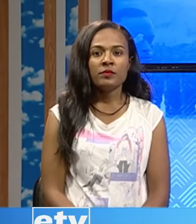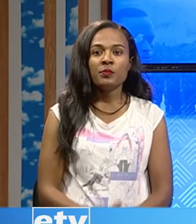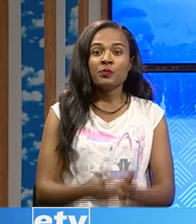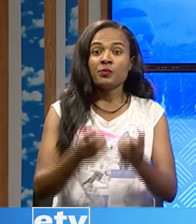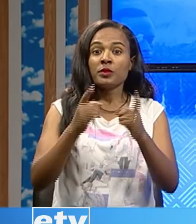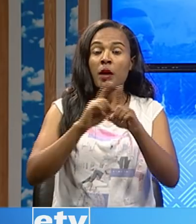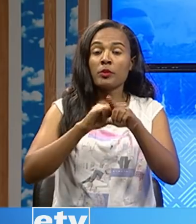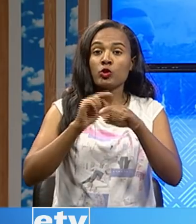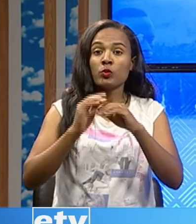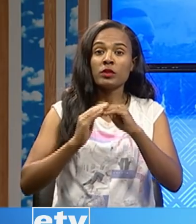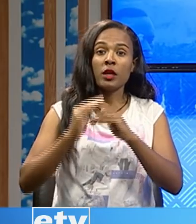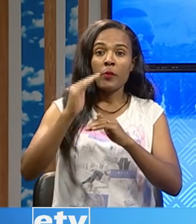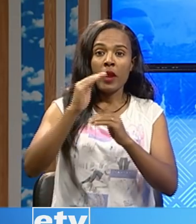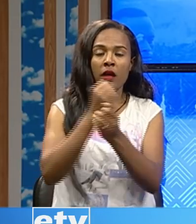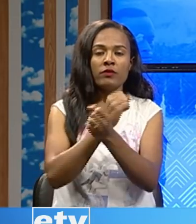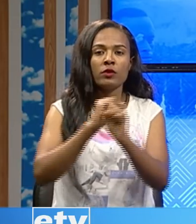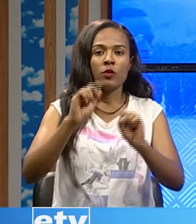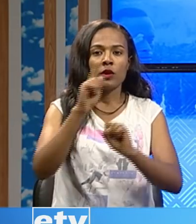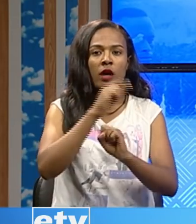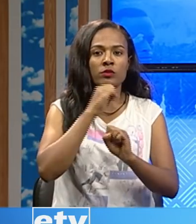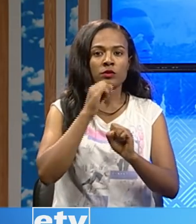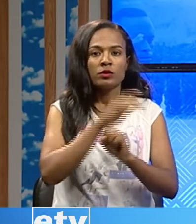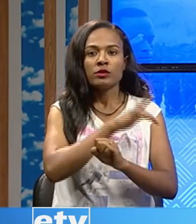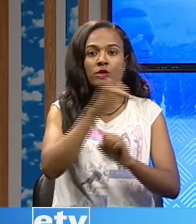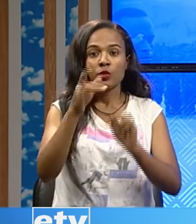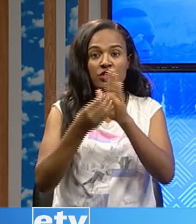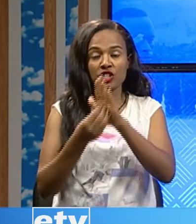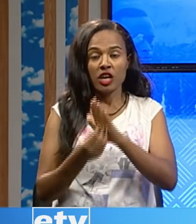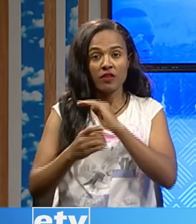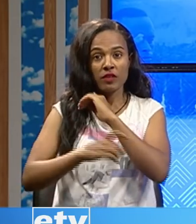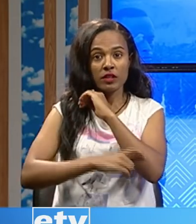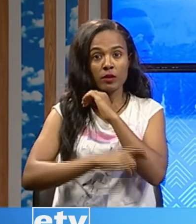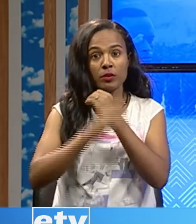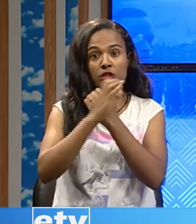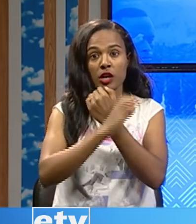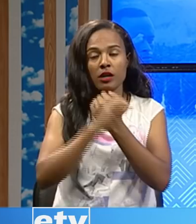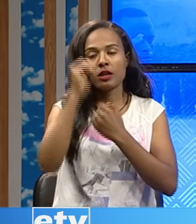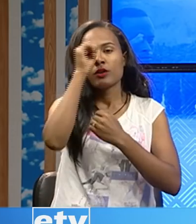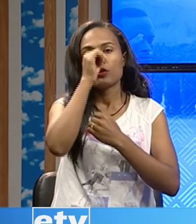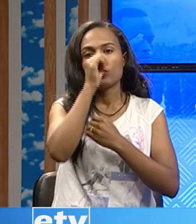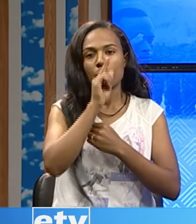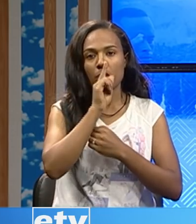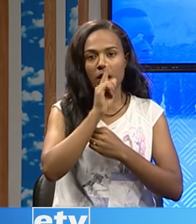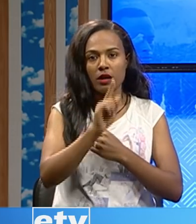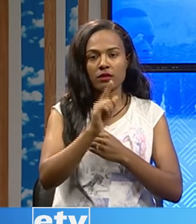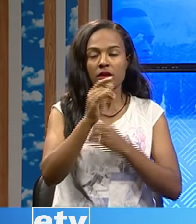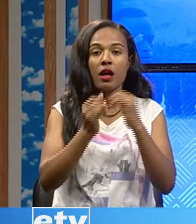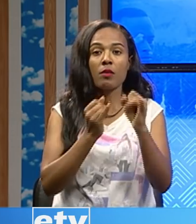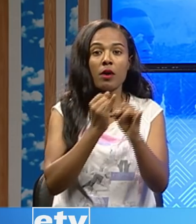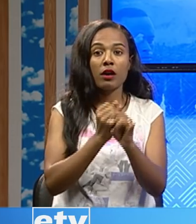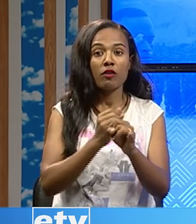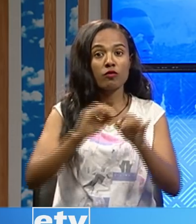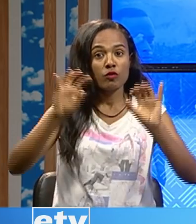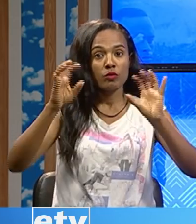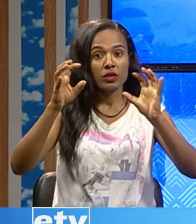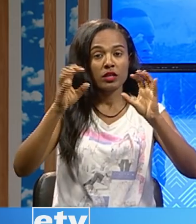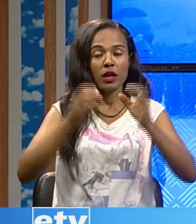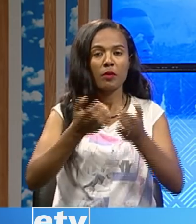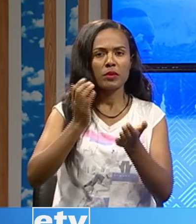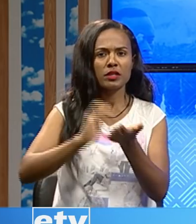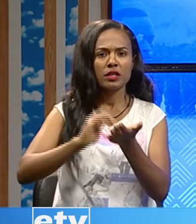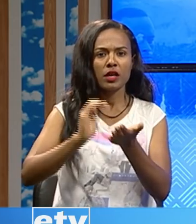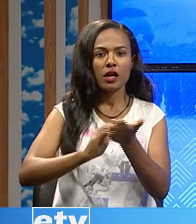ከመቼውም ጊዜ በላይ ፍትሐዊ ያልሆነ የውጭ ጫና የበረታባት ሀገር ብትኖር ኢትዮጵያ ናት። የዓለም አቀፍ መገናኛ ብዙሃን